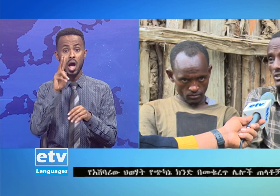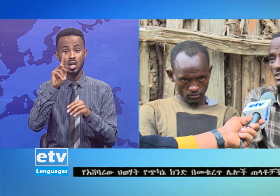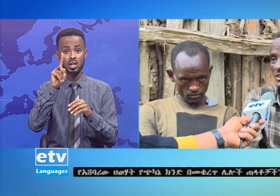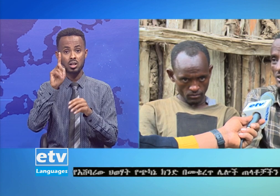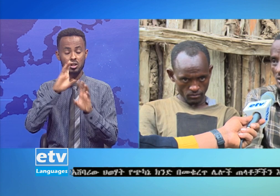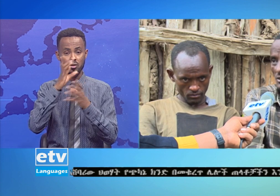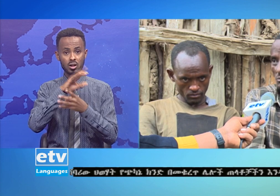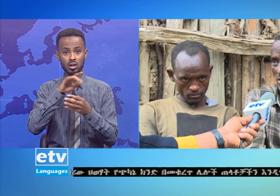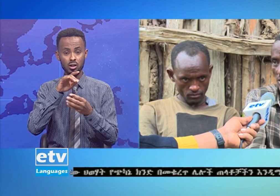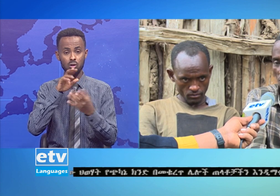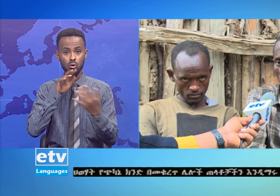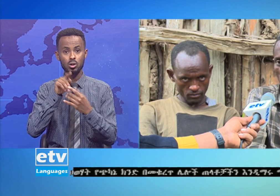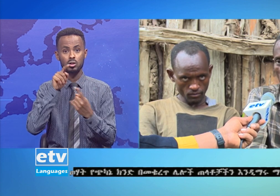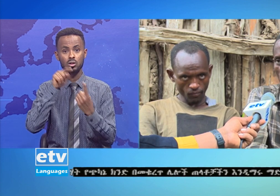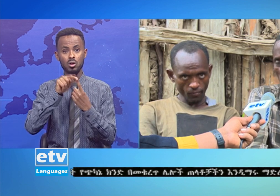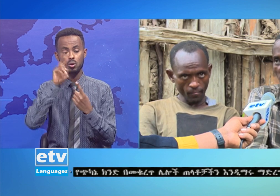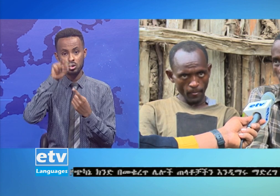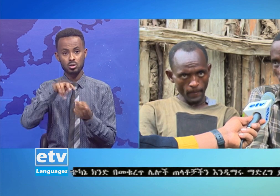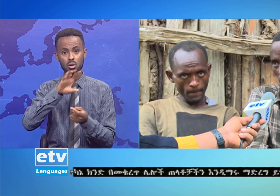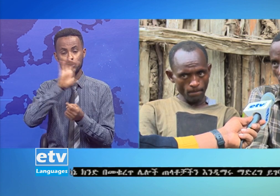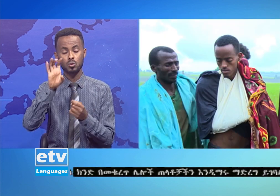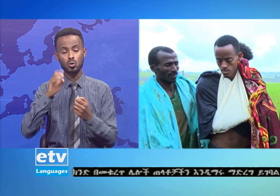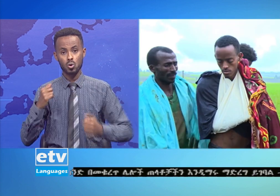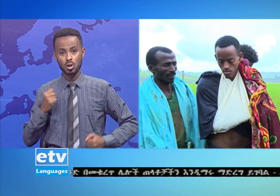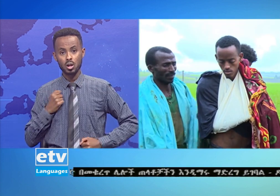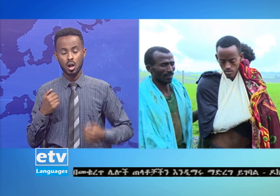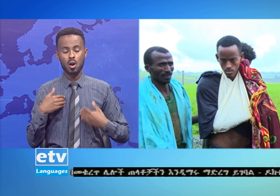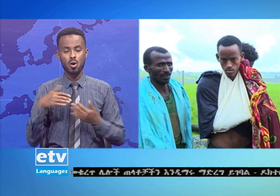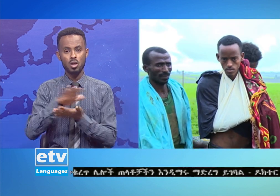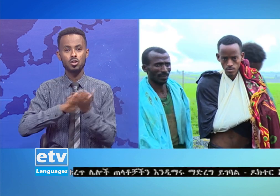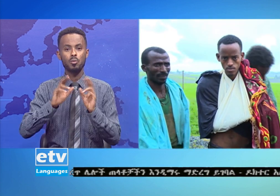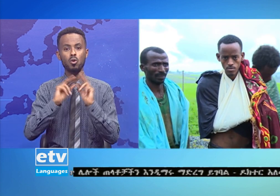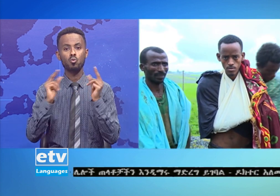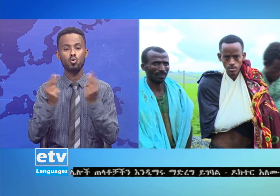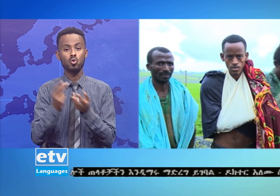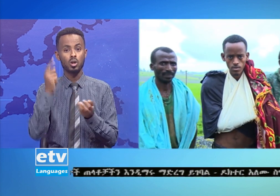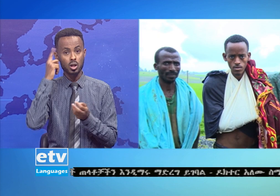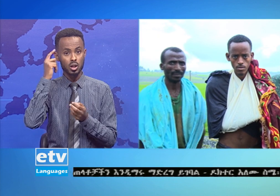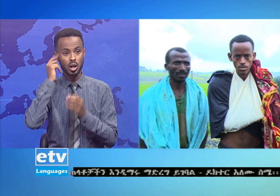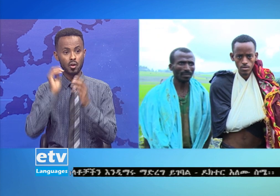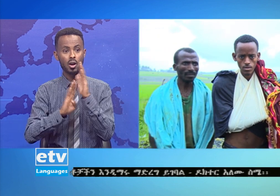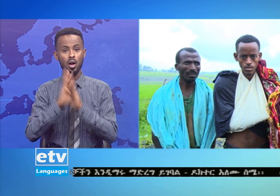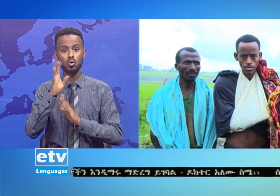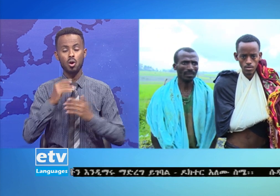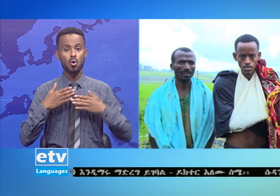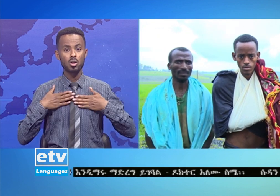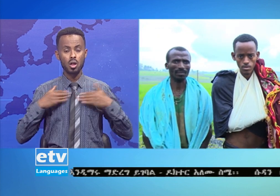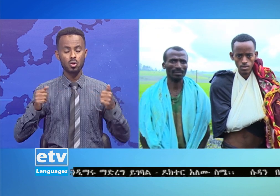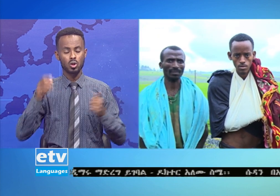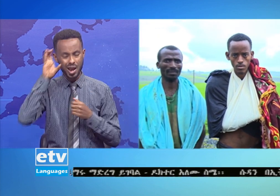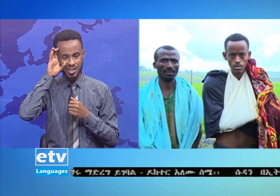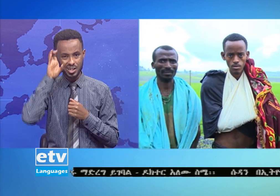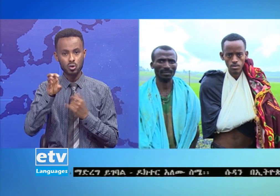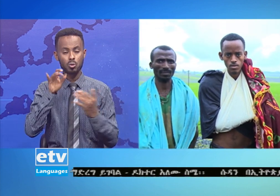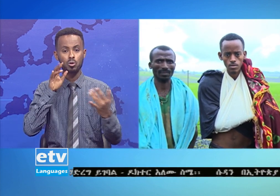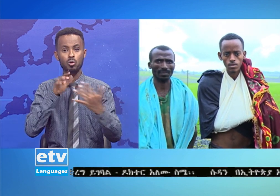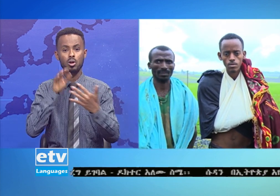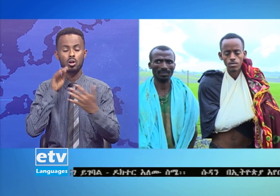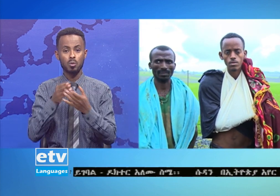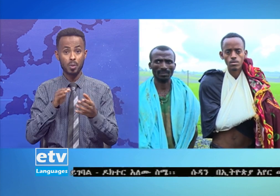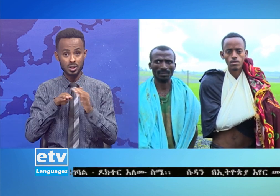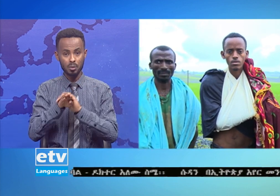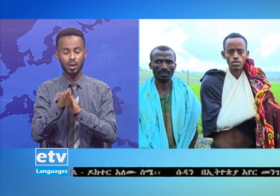2500 ብዛት ወታደር አለው። አሸባሪ ቡድኑ የትግራይ ታዳጊዎችና ወጣቶችን አስገድዶ በጦርነት